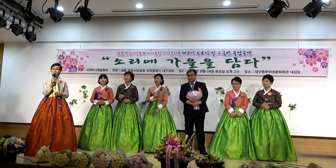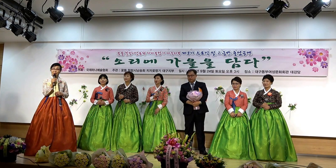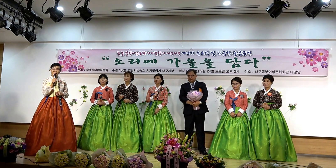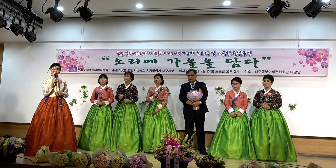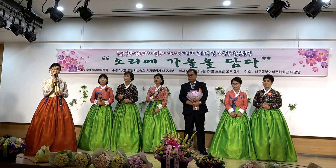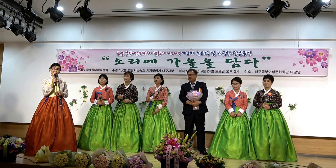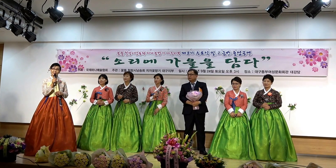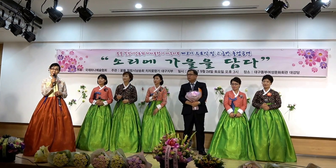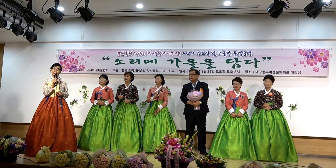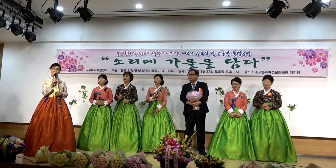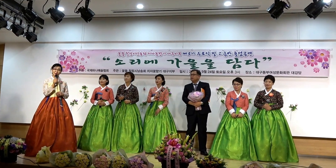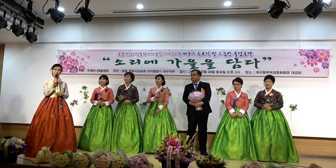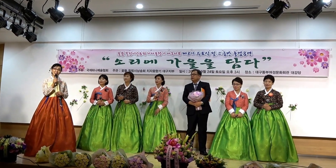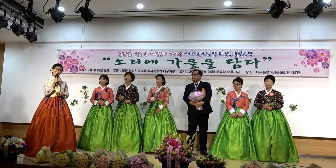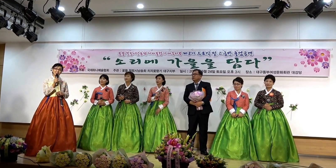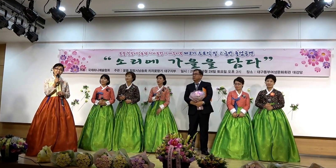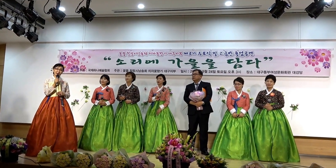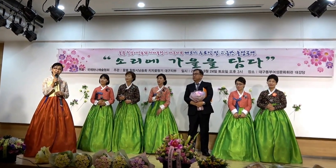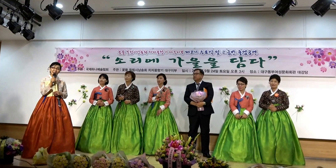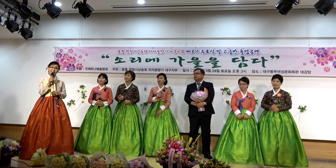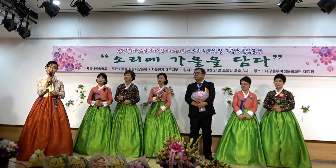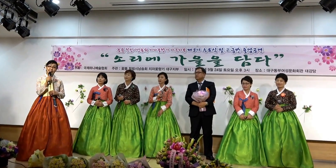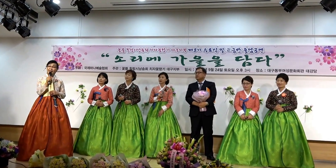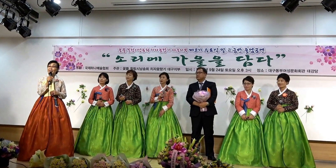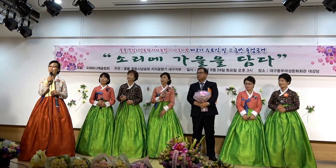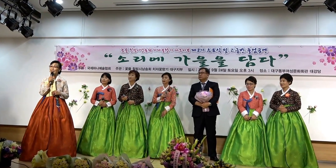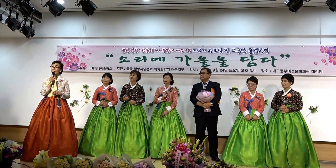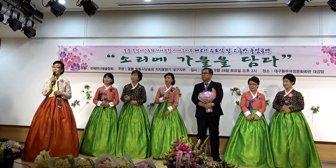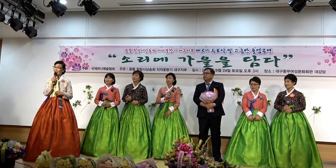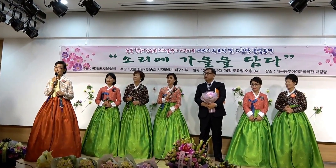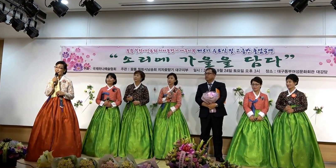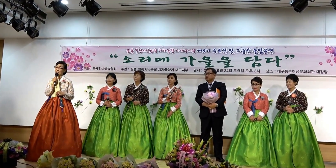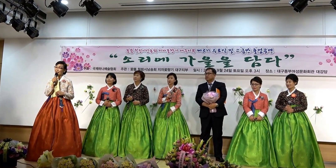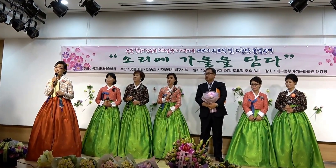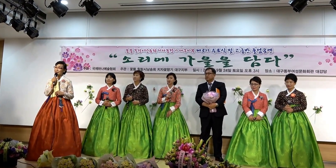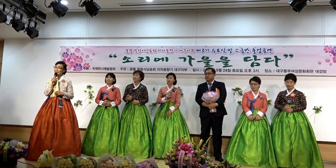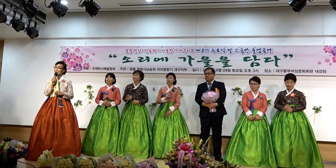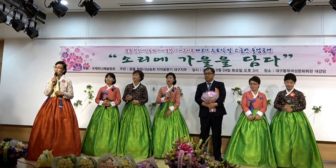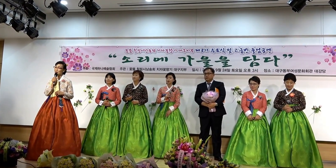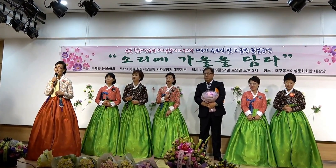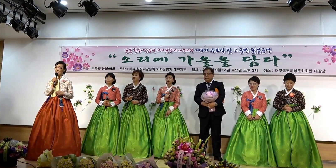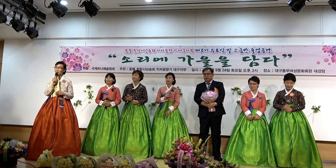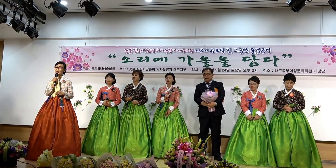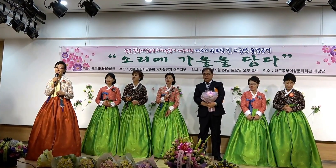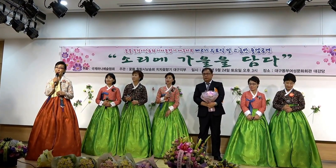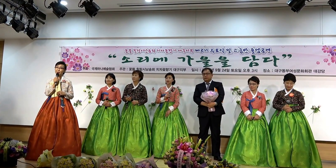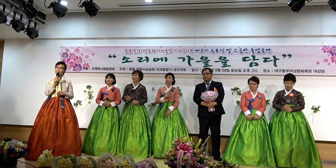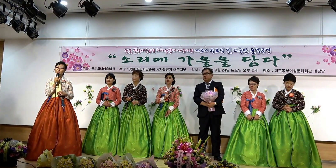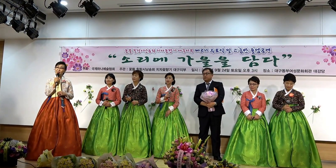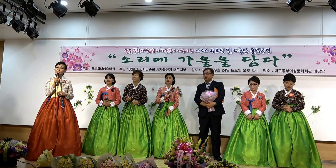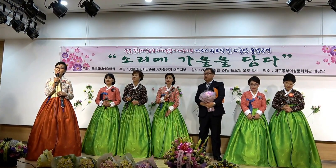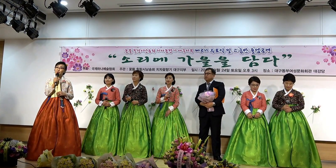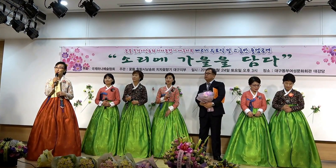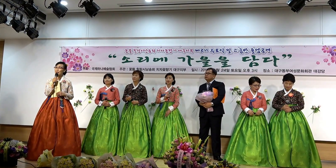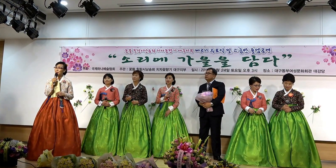재능기부하는 단체이기 때문에요 저희가 그 장애인들한테 신앙생활 많이 하고 있어요 그래서 수화로